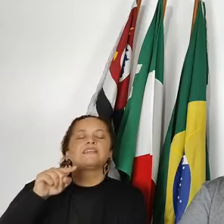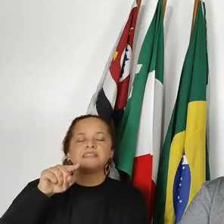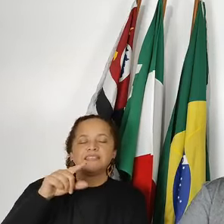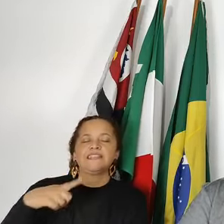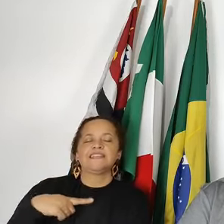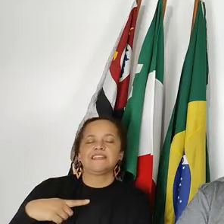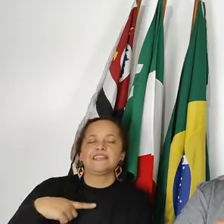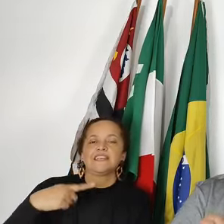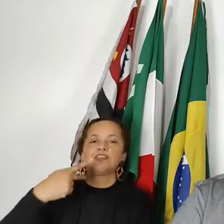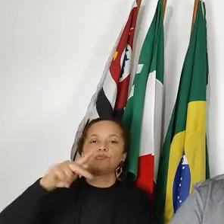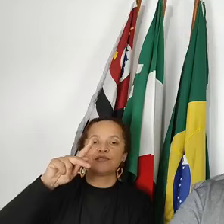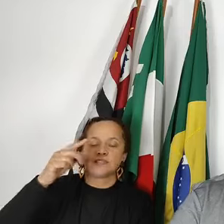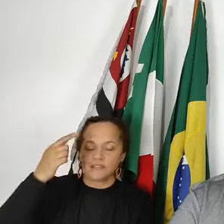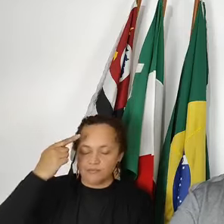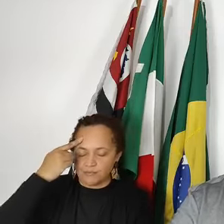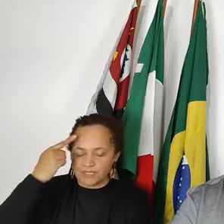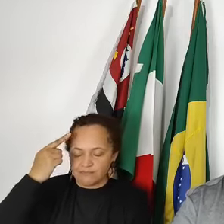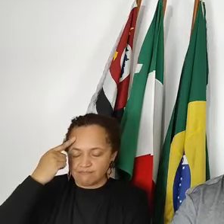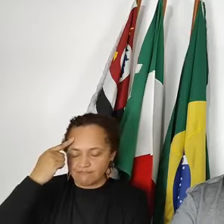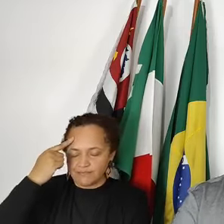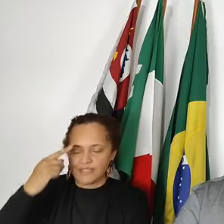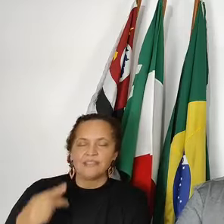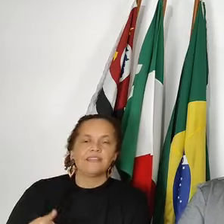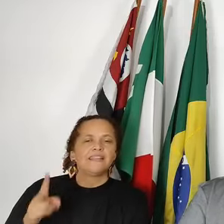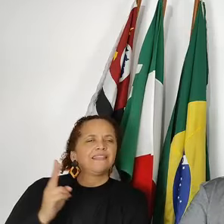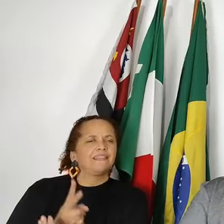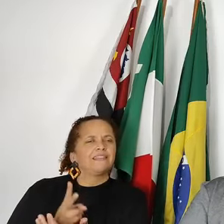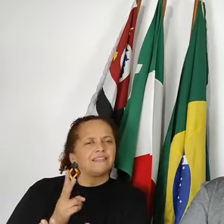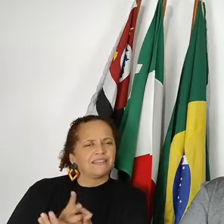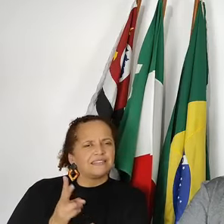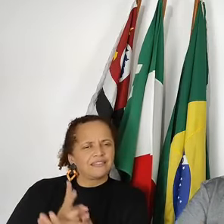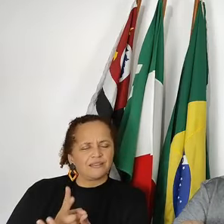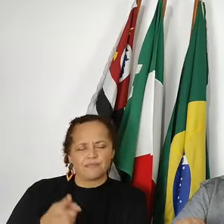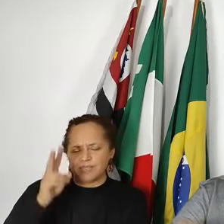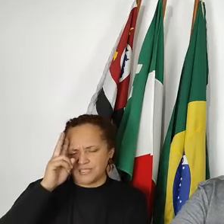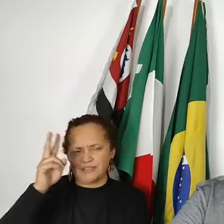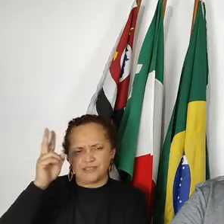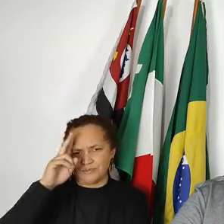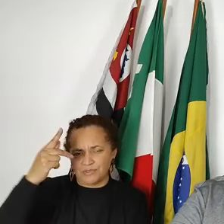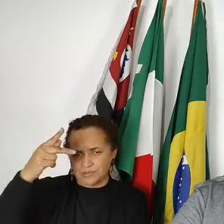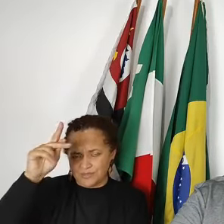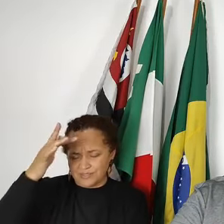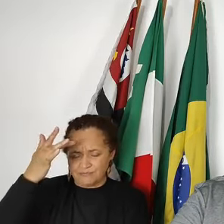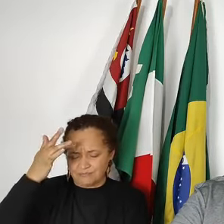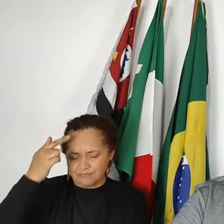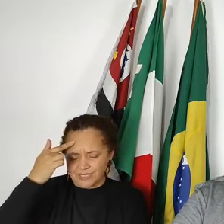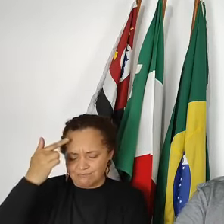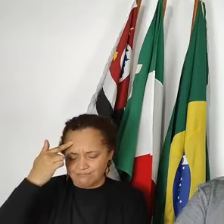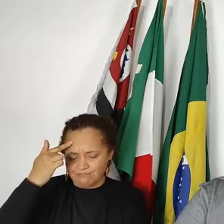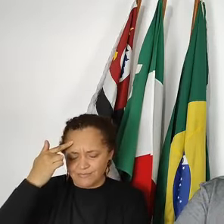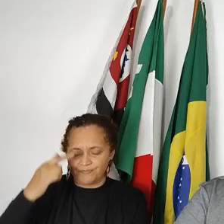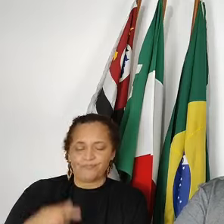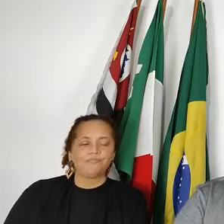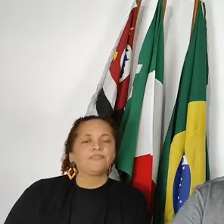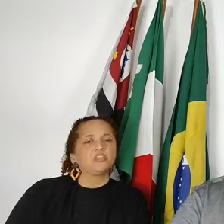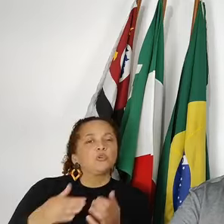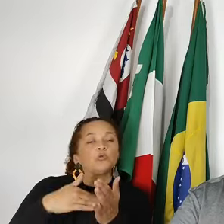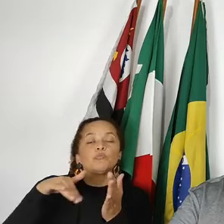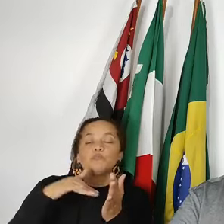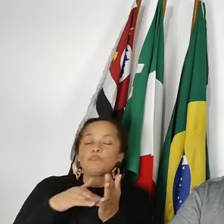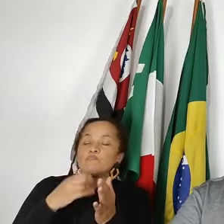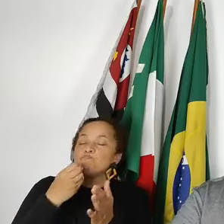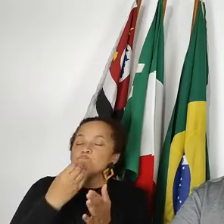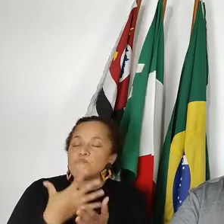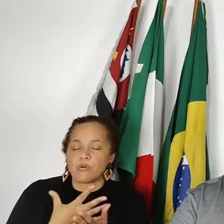vosso pensamento. Ó, isso que ocupe o vosso pensamento. O que deve ocupar nosso pensamento? Tudo que é